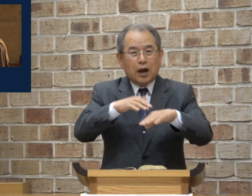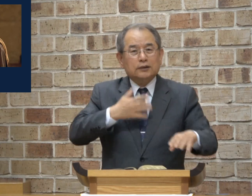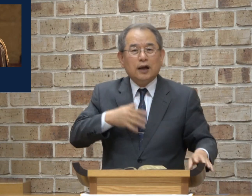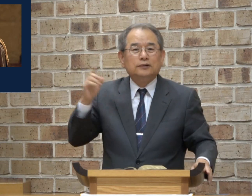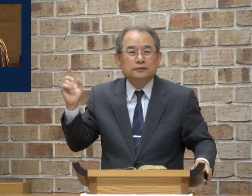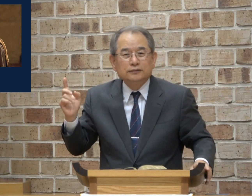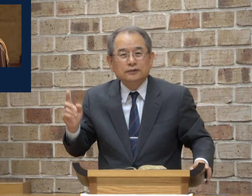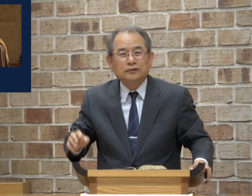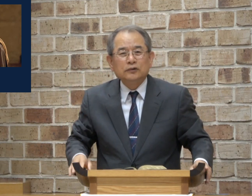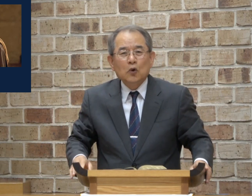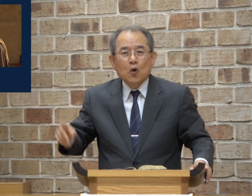니고데모처럼